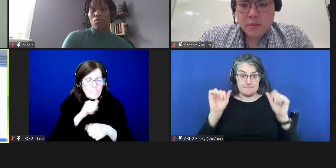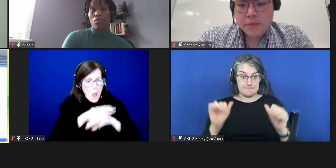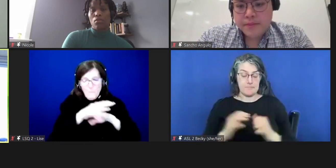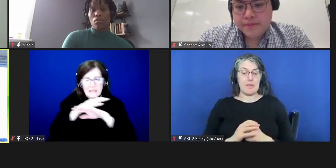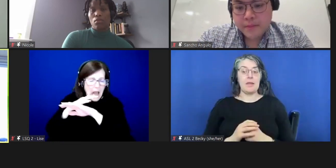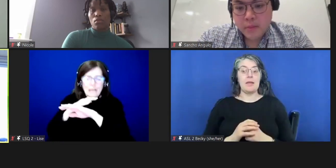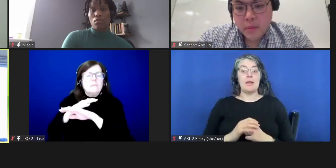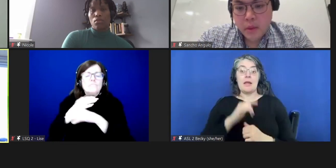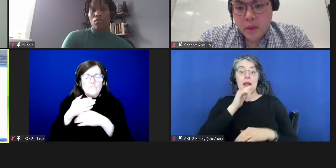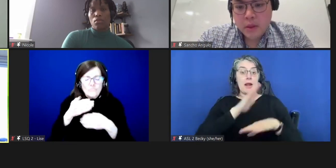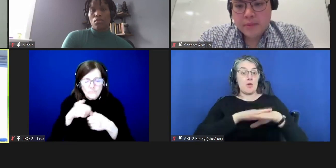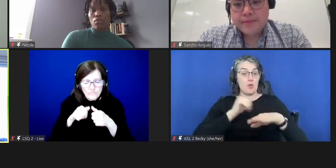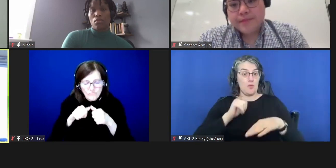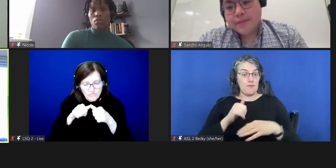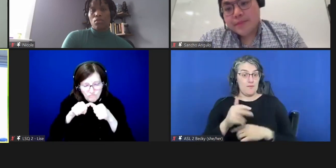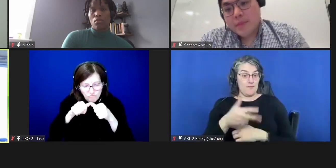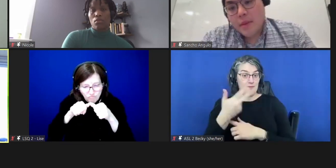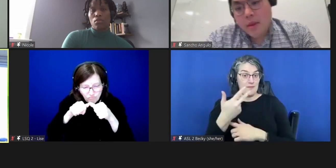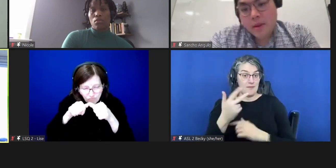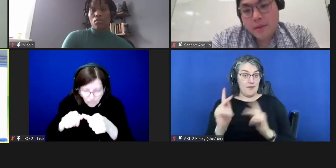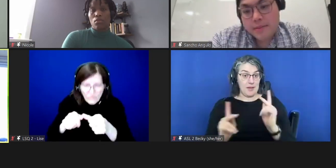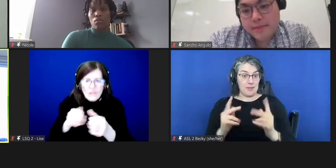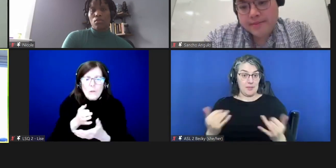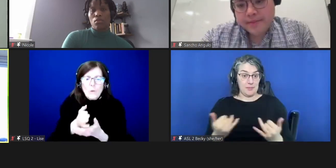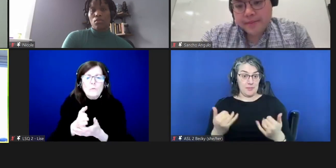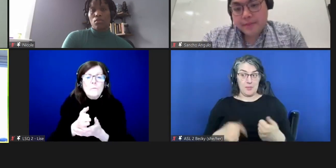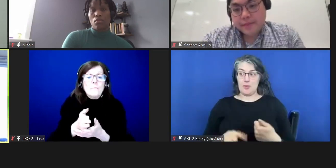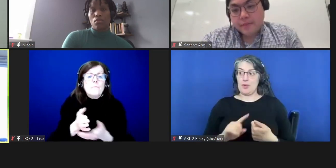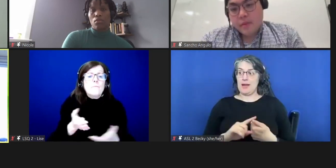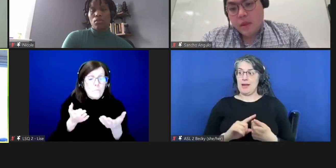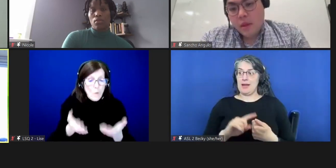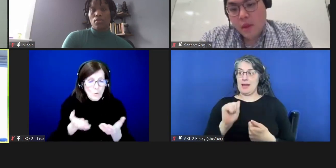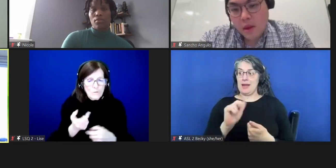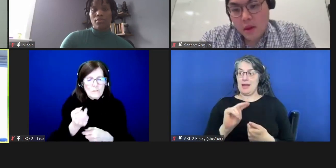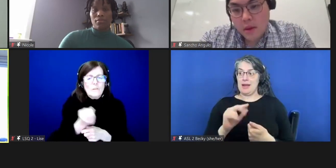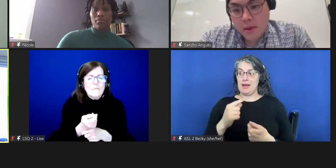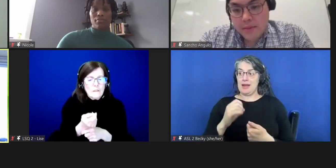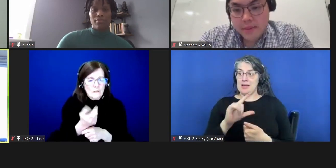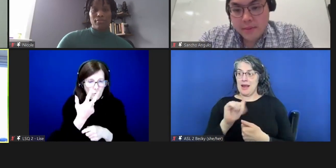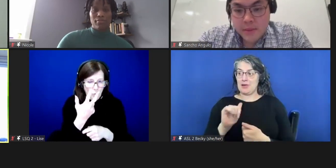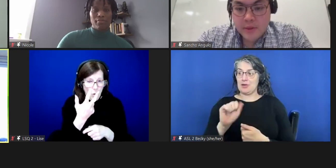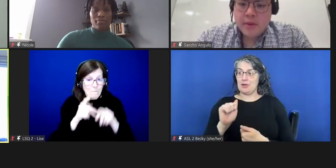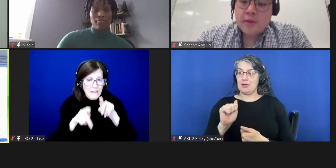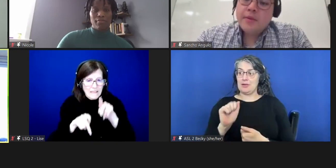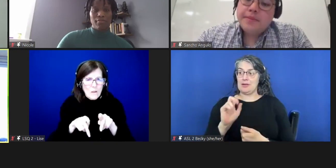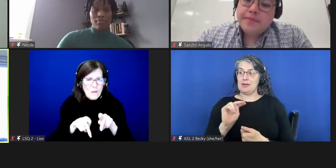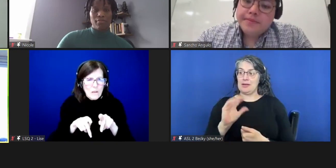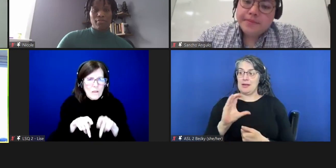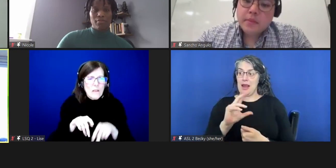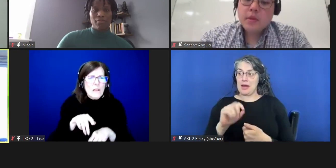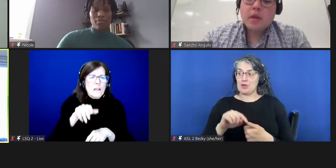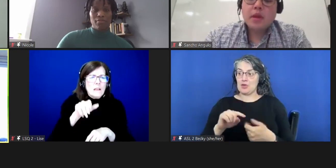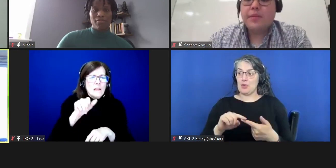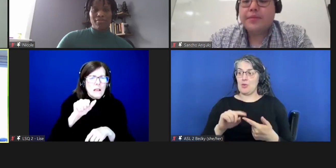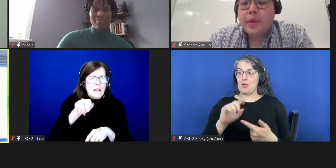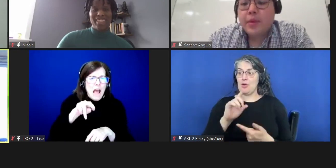donc, j'ai invité 3 personnes aujourd'hui, ce sont des gens. Et Angela, Nicole et une 3e